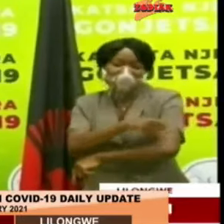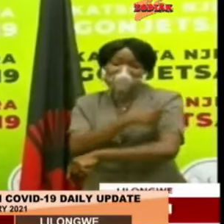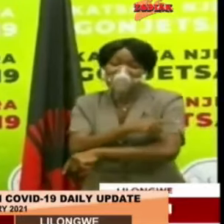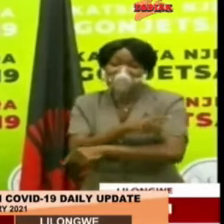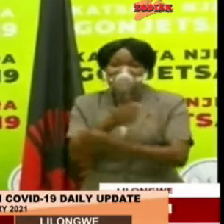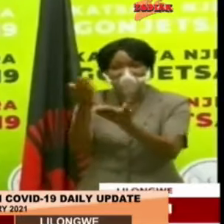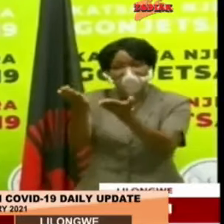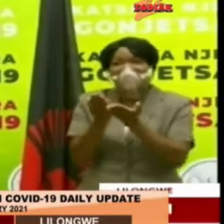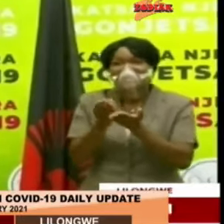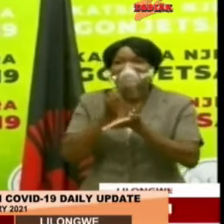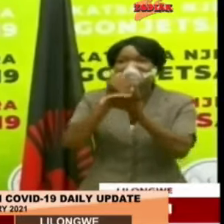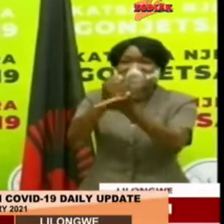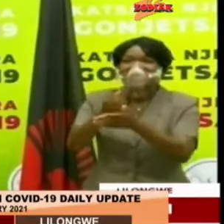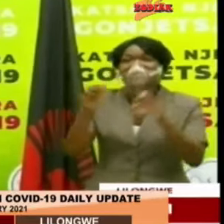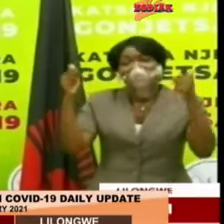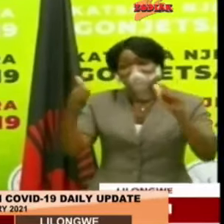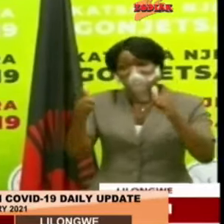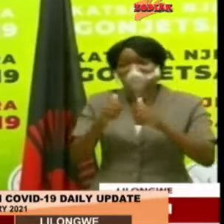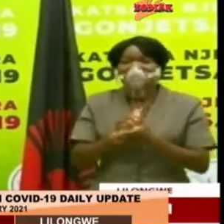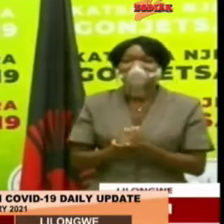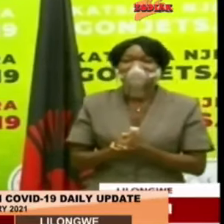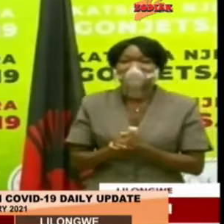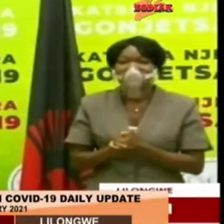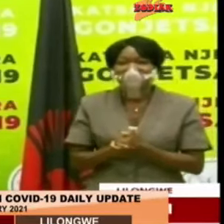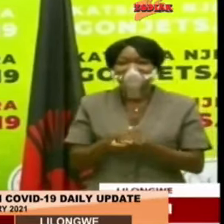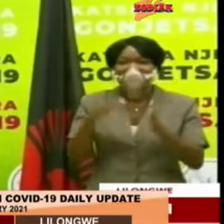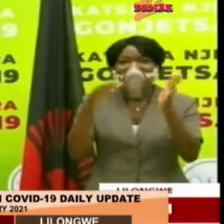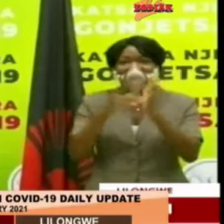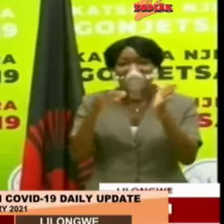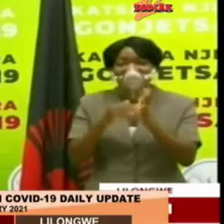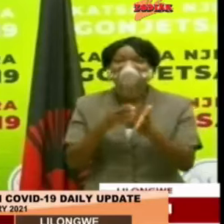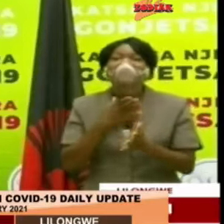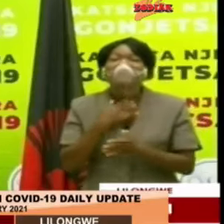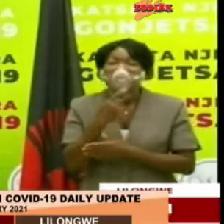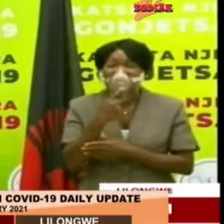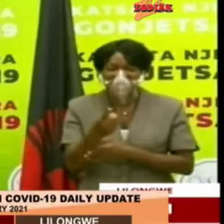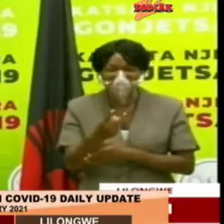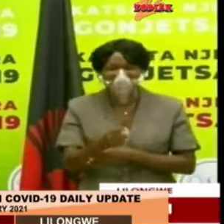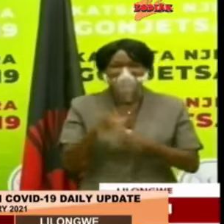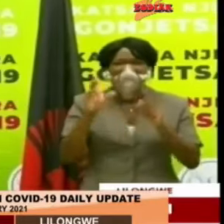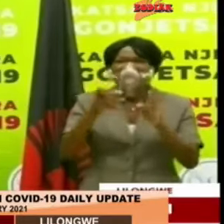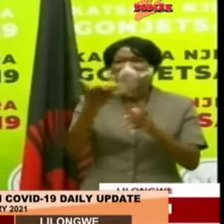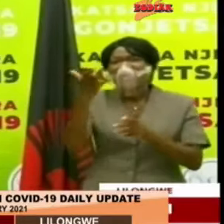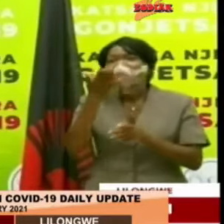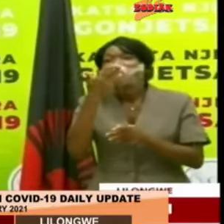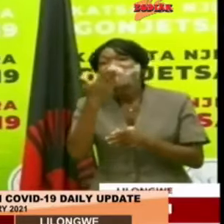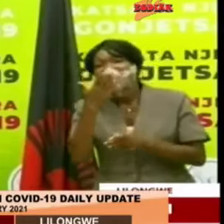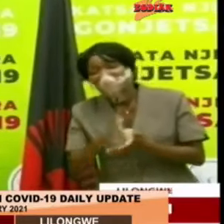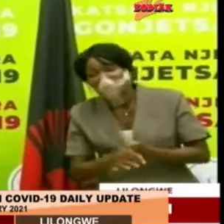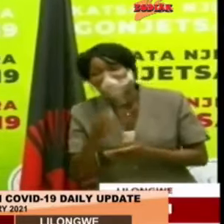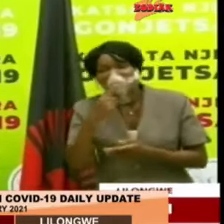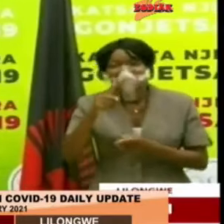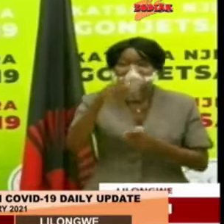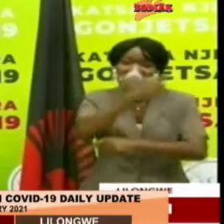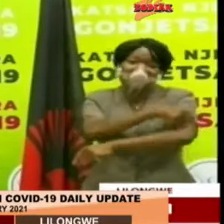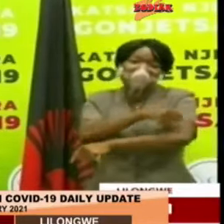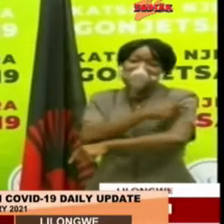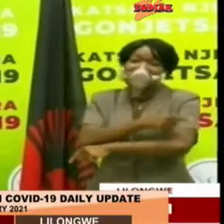ndingokambirapo thuso chifukwa kunali nkhawa ayi oxygen masilinda akuchipatala kulibe ayi oxygen